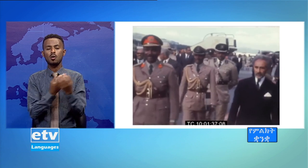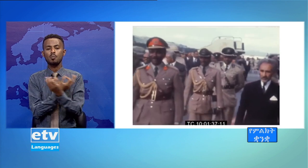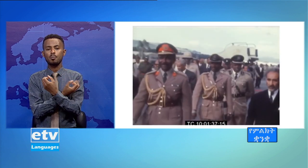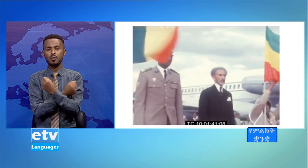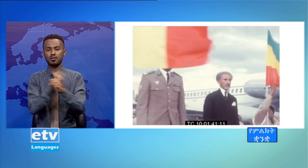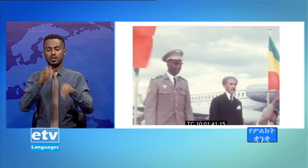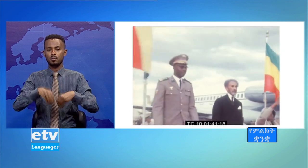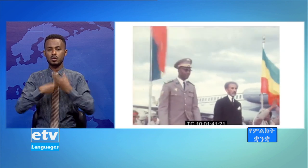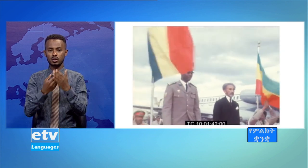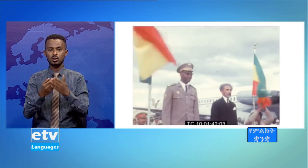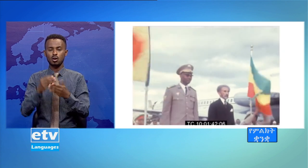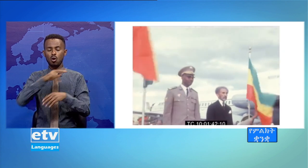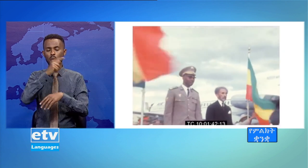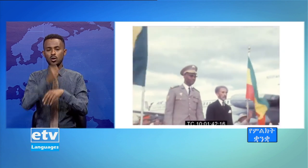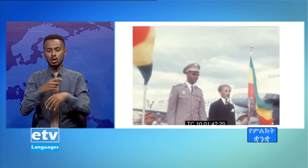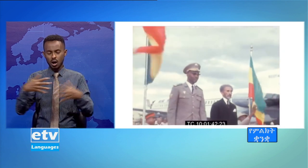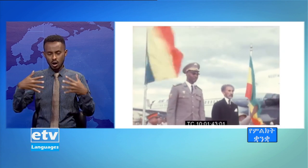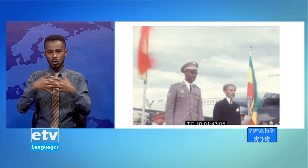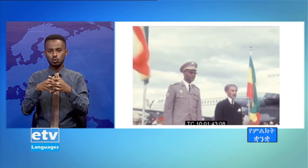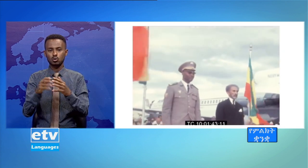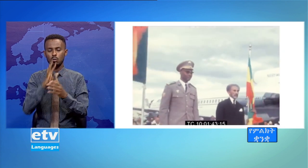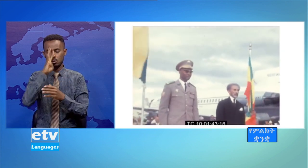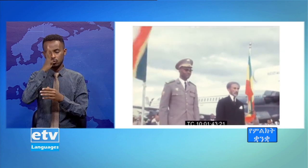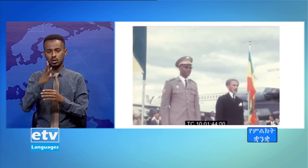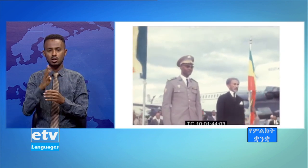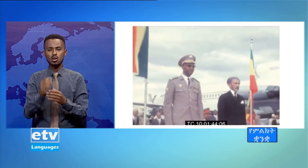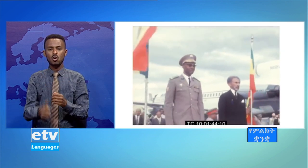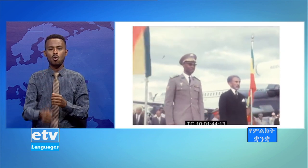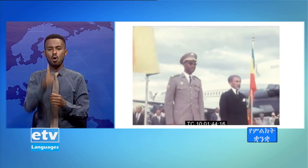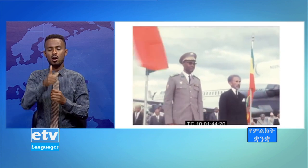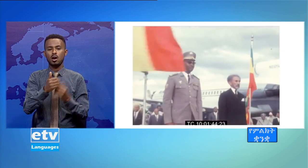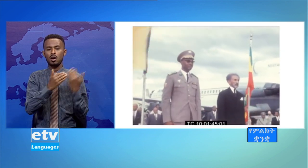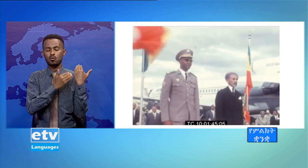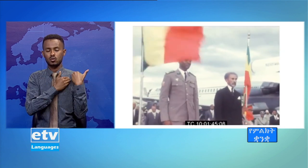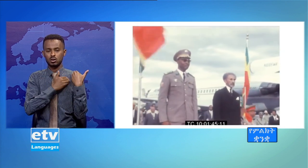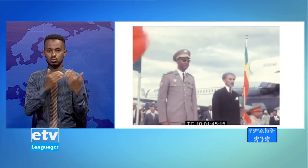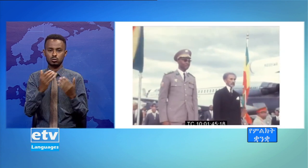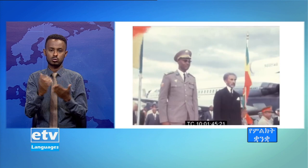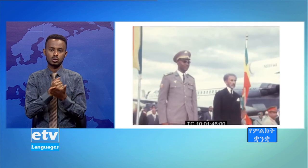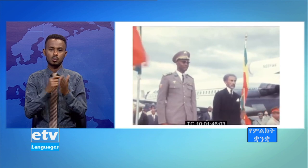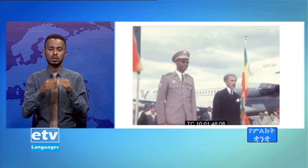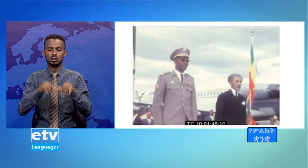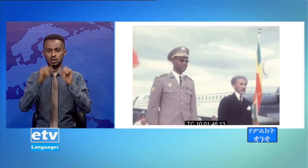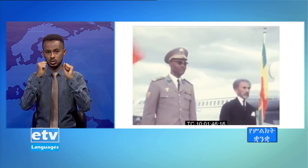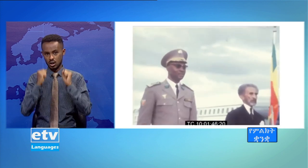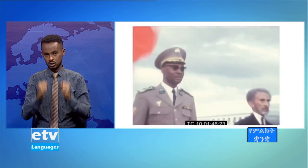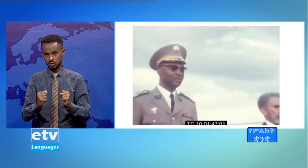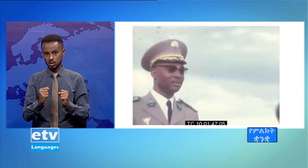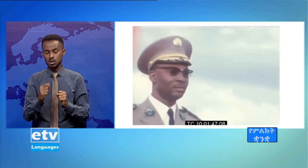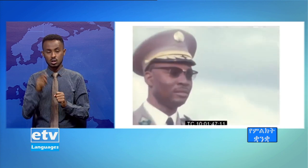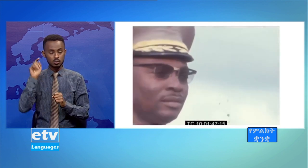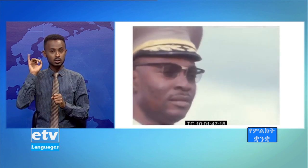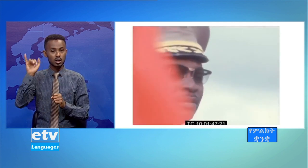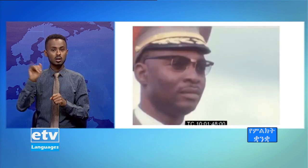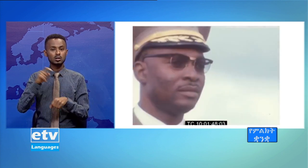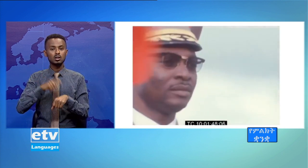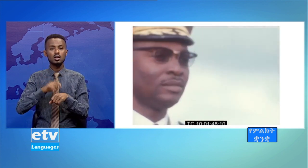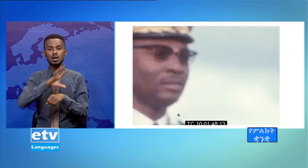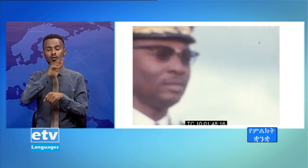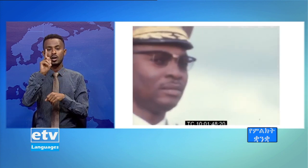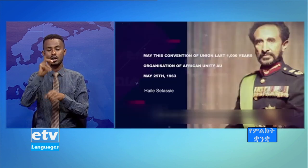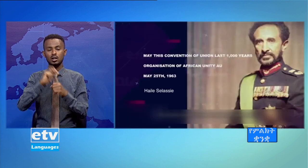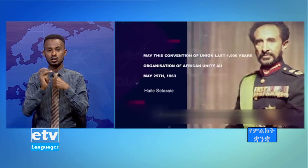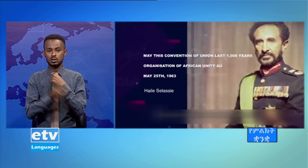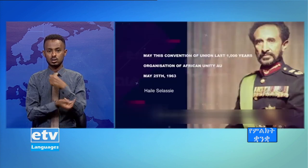ተቋምን ከአጋራቶቿ ጋር በመፍጠር የግንባር ቀደምትነት ሚናዋን አጉልታ ማስቀጠል ችላለች። ያኔው የአፍሪካ አንድነት